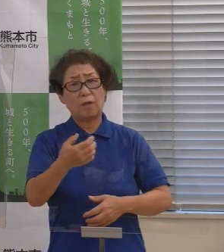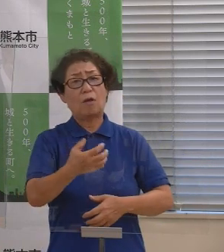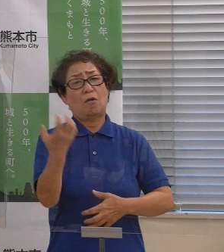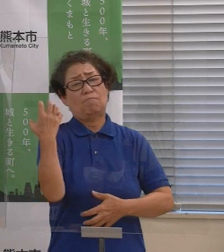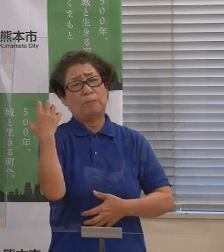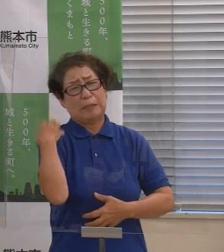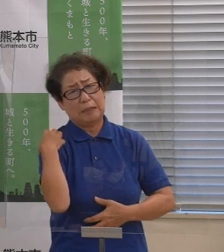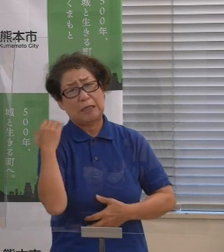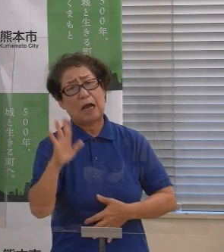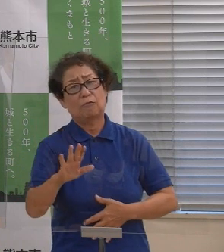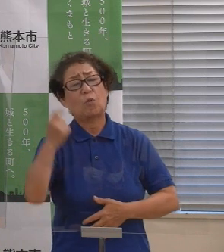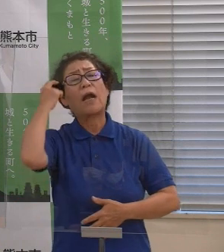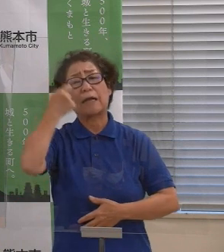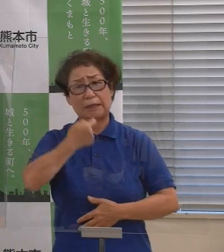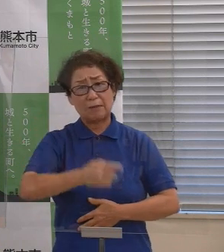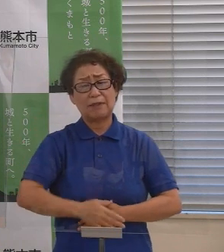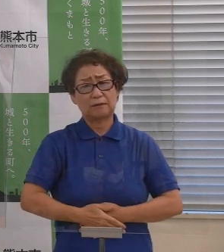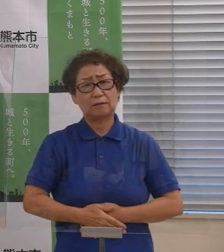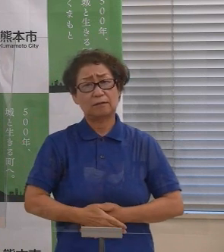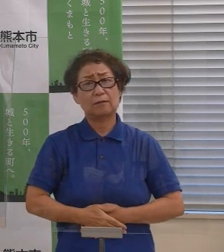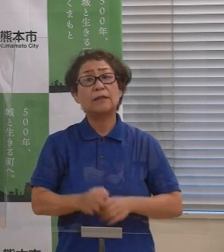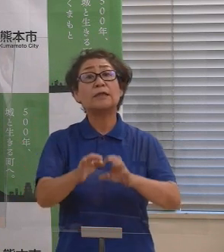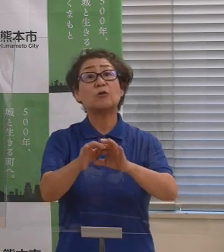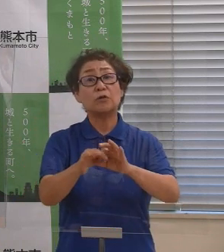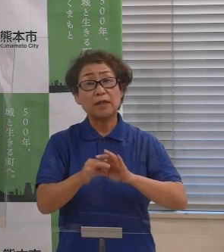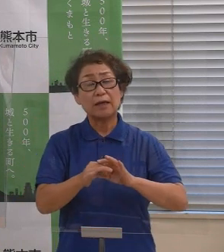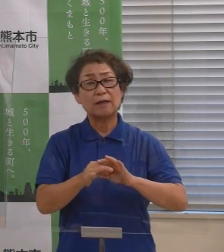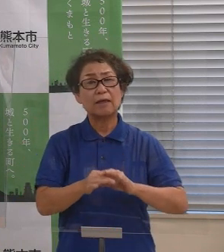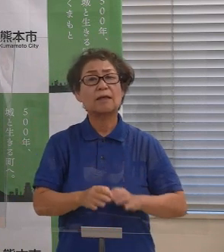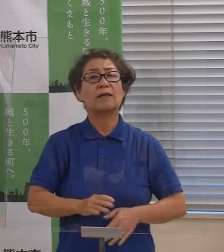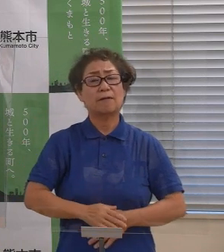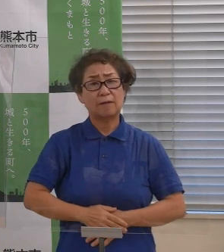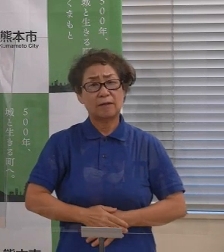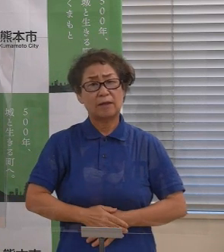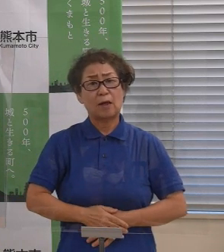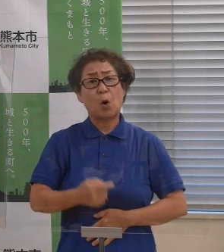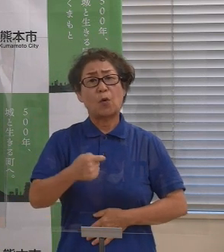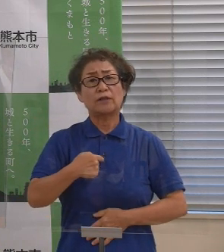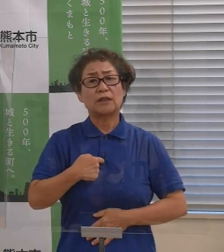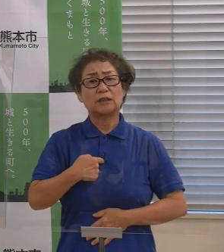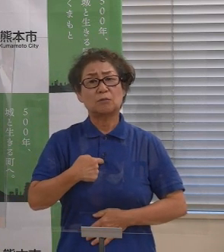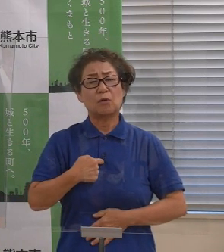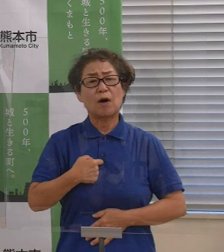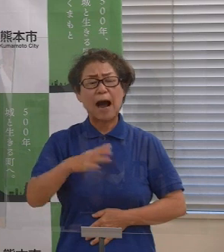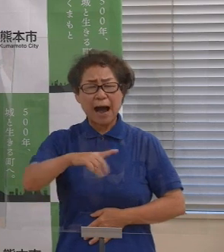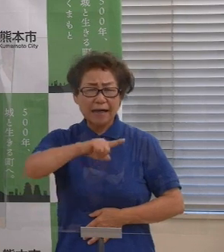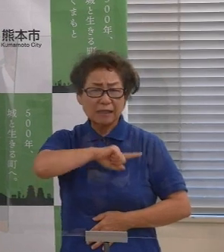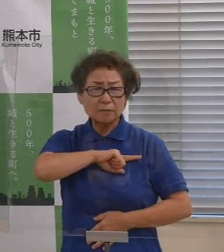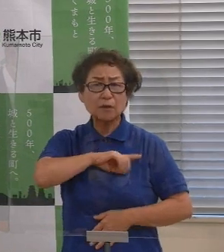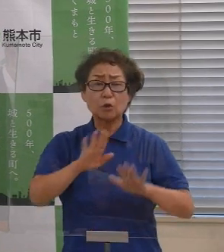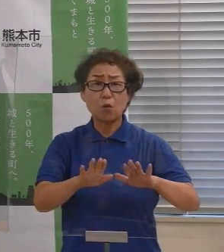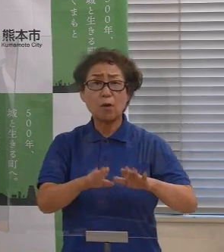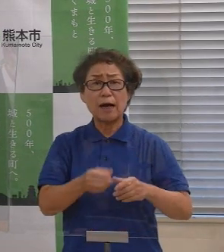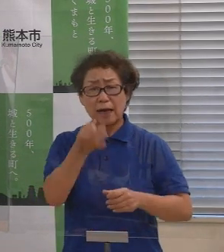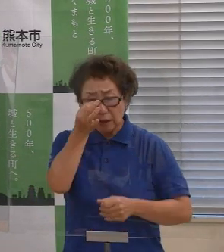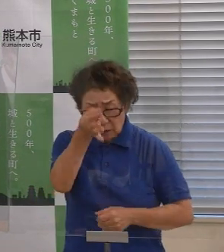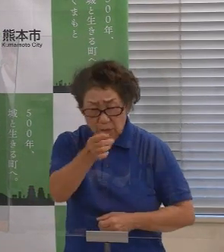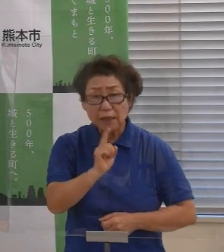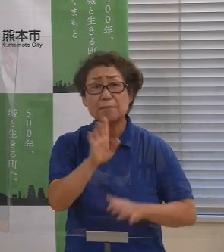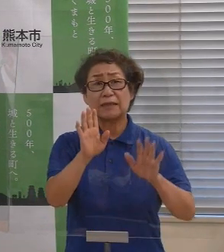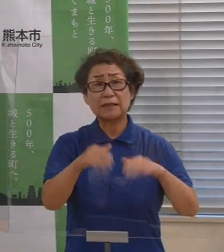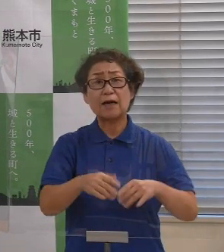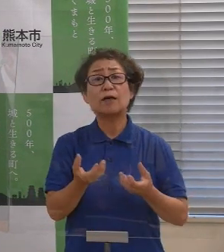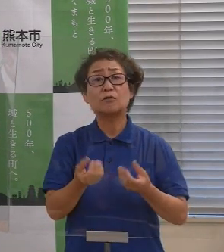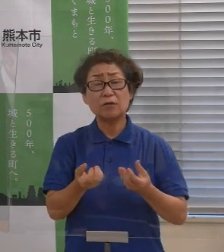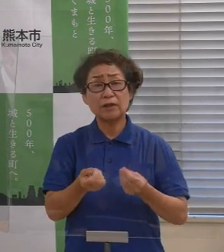があるというふうに考えております。ですので大変私も冒頭に陳謝をさせていただきましたけれども、